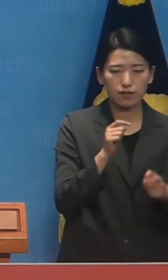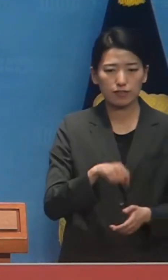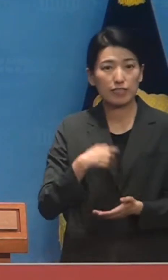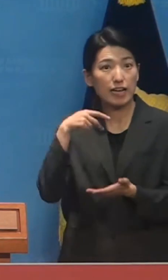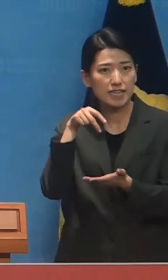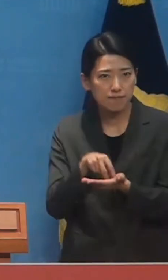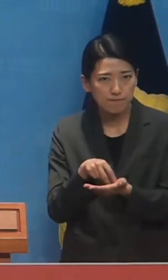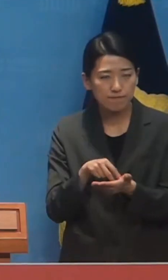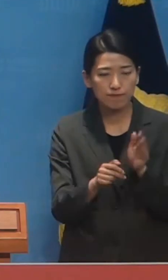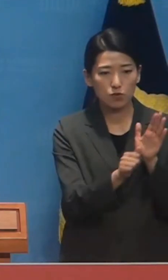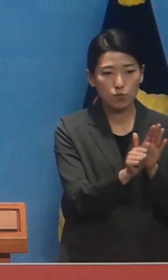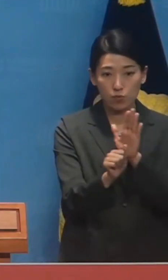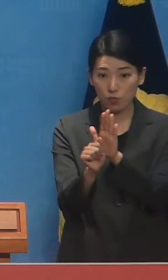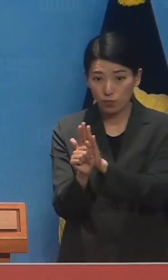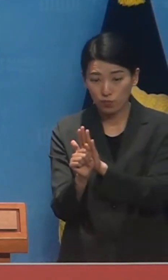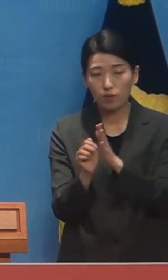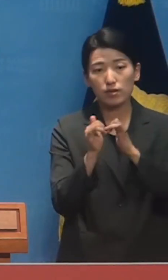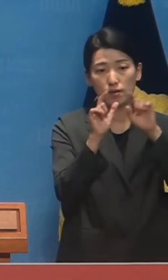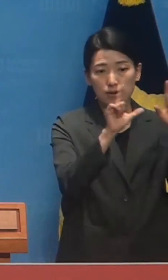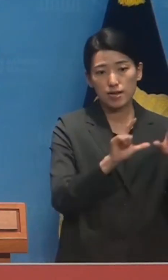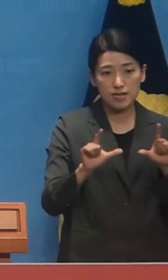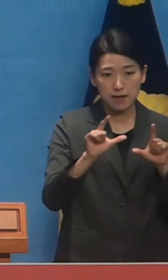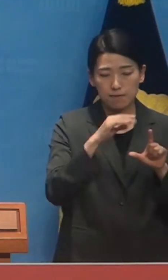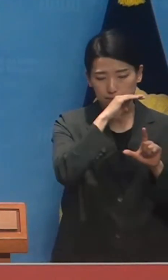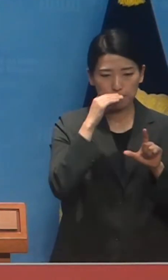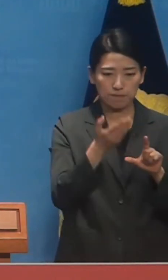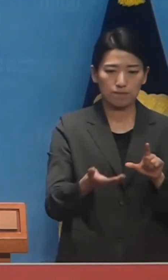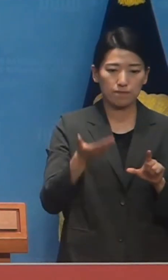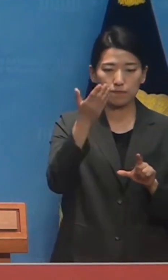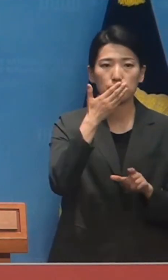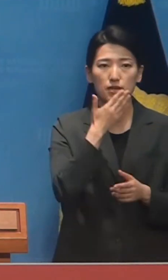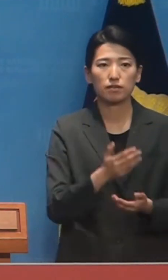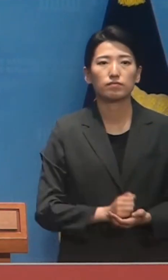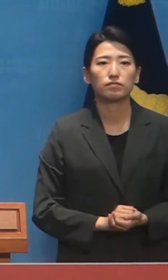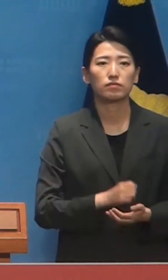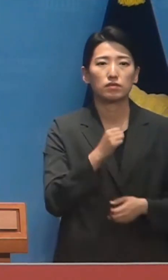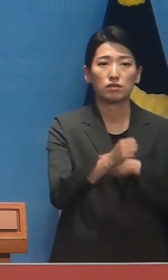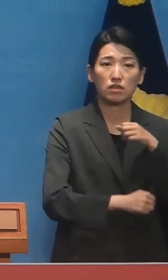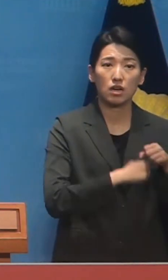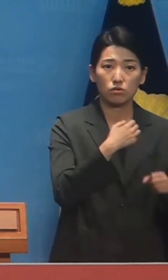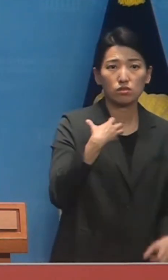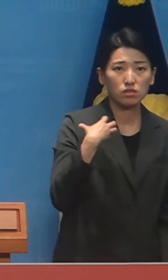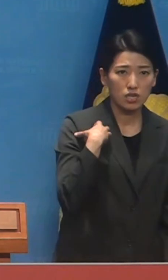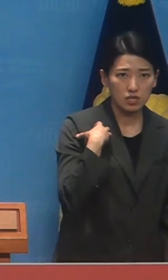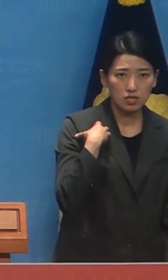통해 인간다운 삶을 추구합니다. 자유와 책임, 정의와